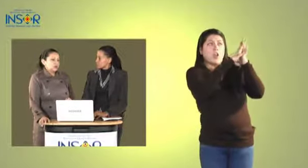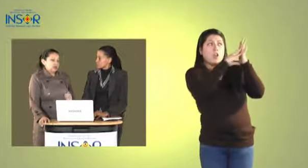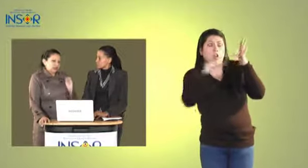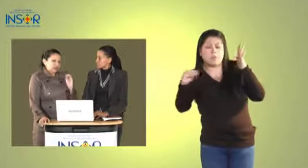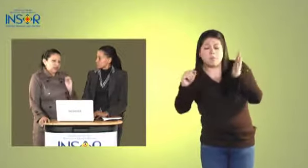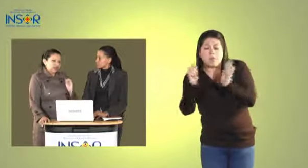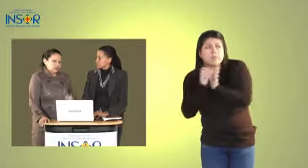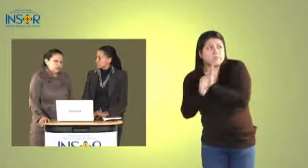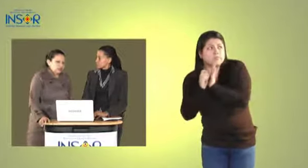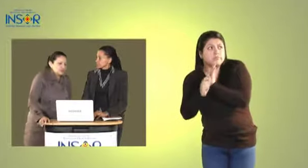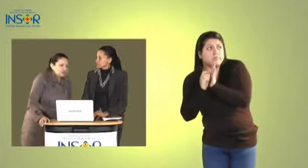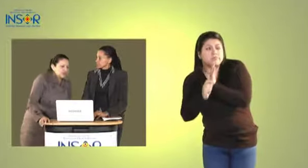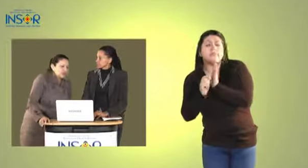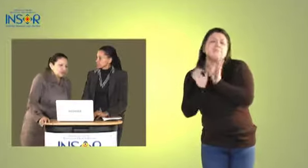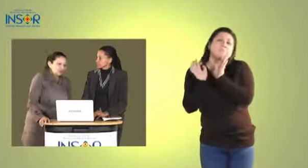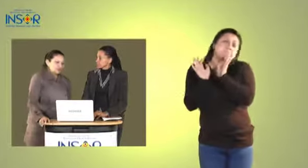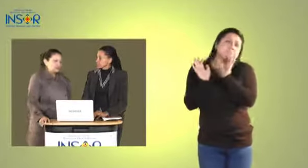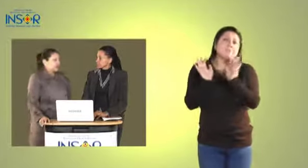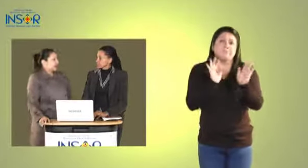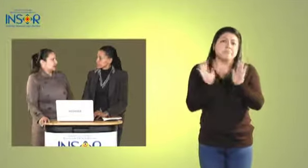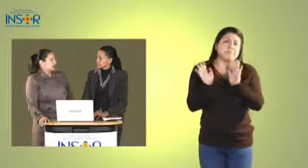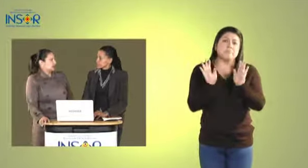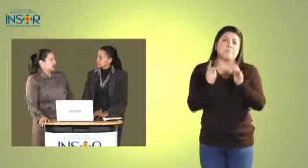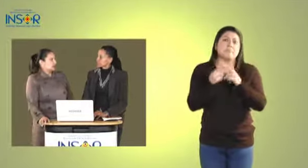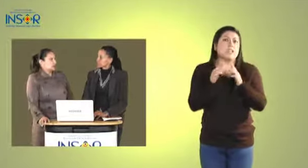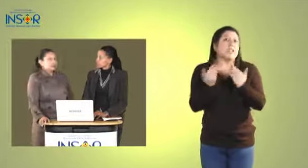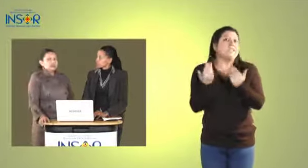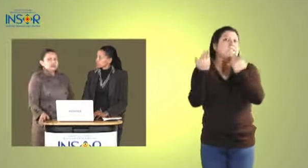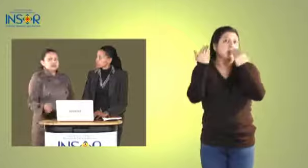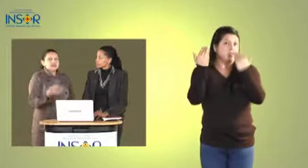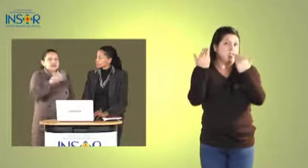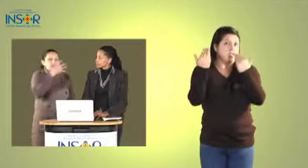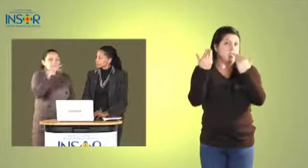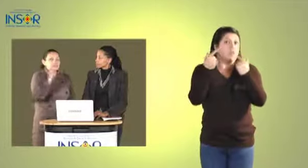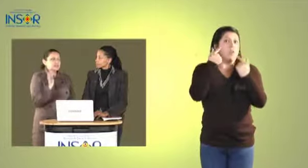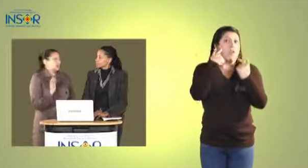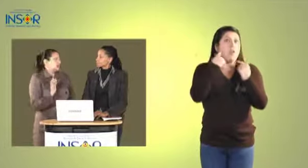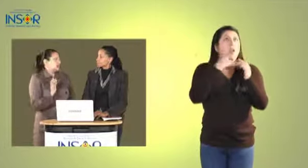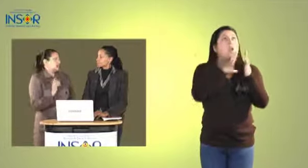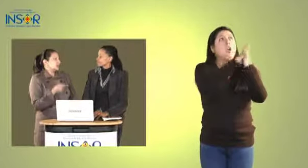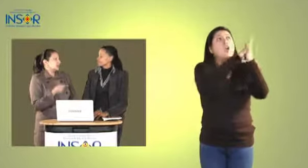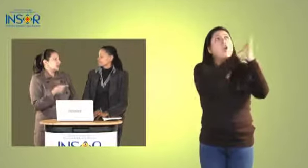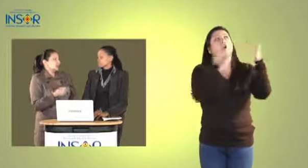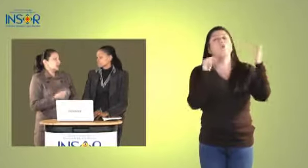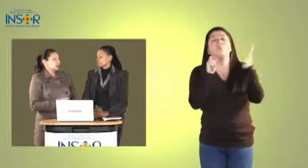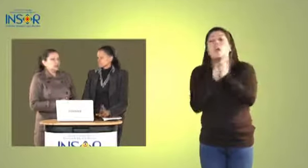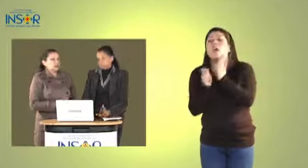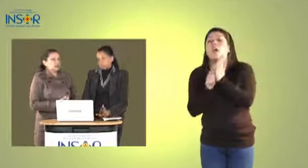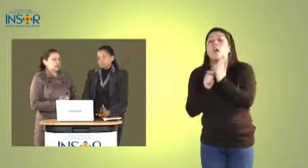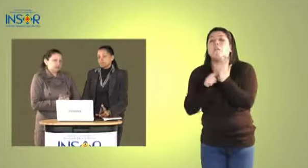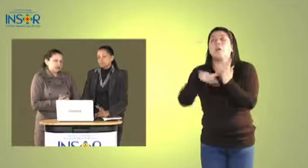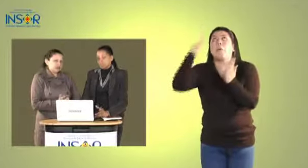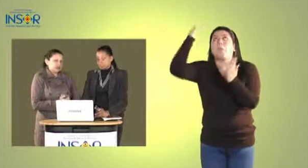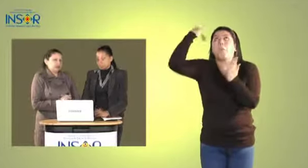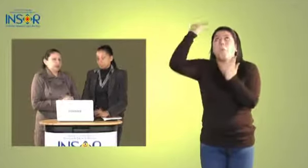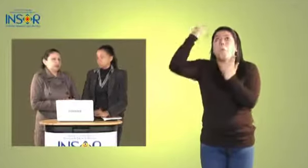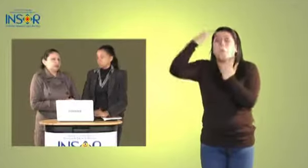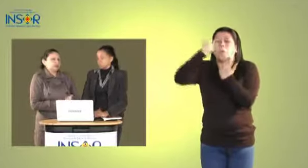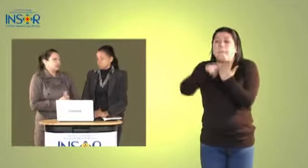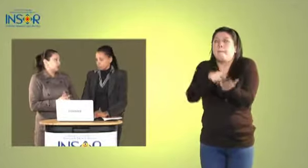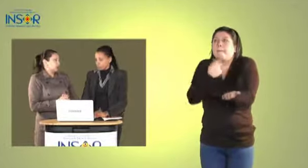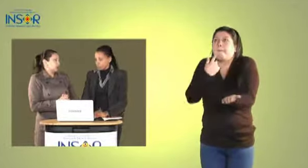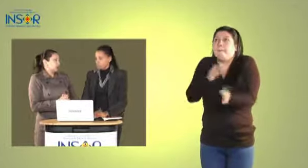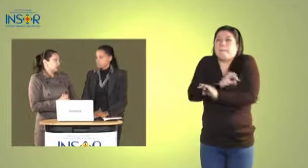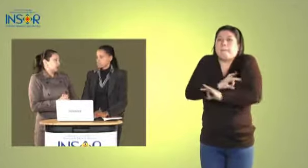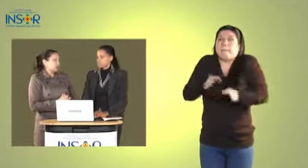copiando y bueno, cuando es significativa, ¿no? Porque cuando se hace copia lo que está ahí y que dice ahí no tengo ni idea, pues no es significativa,